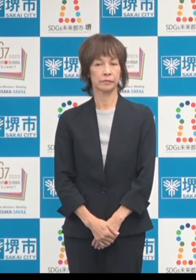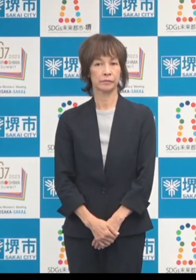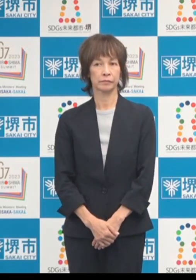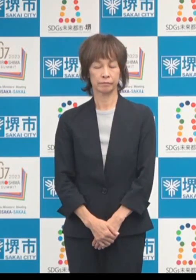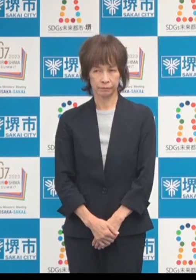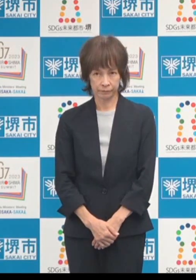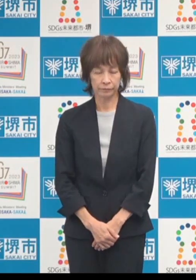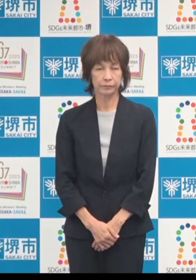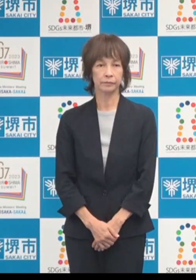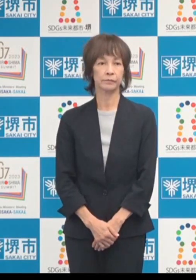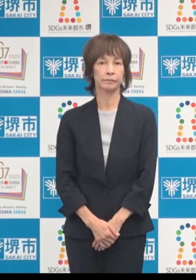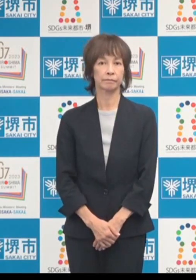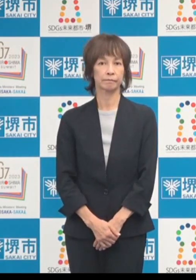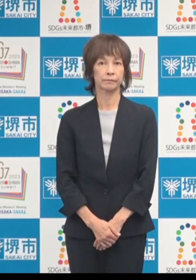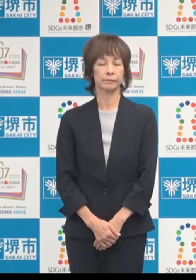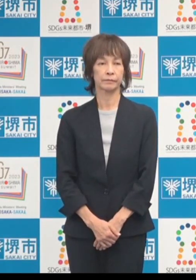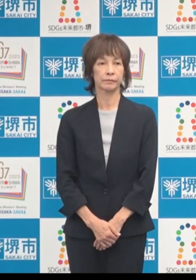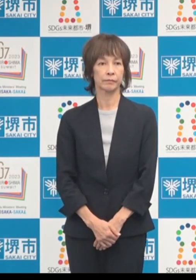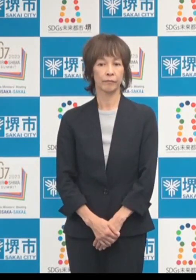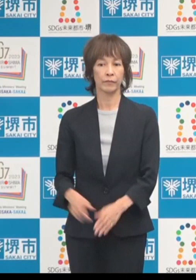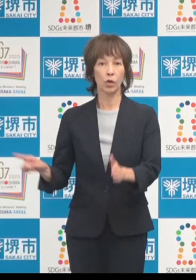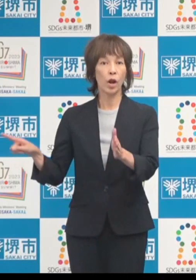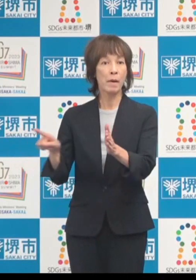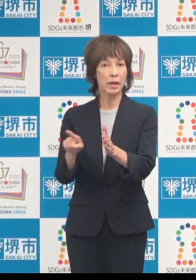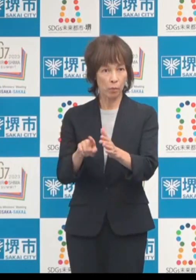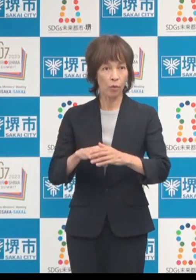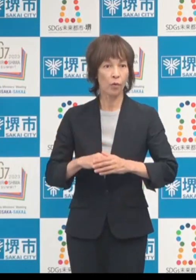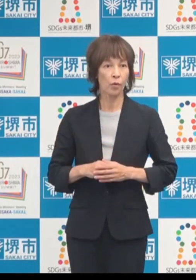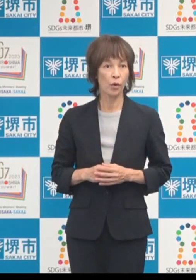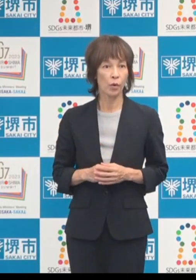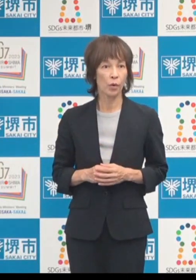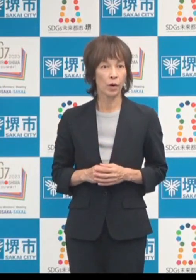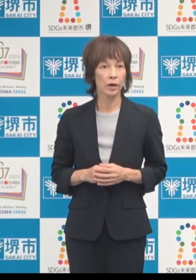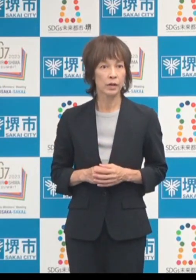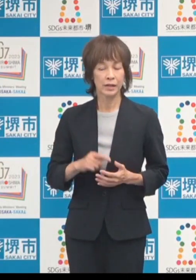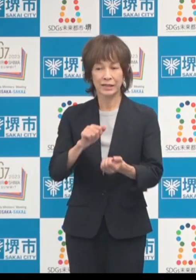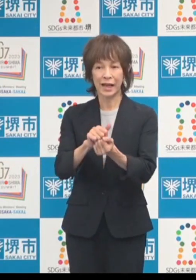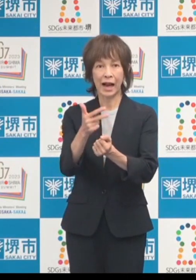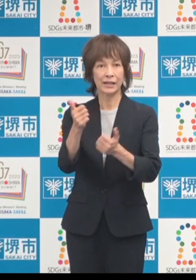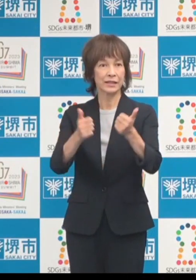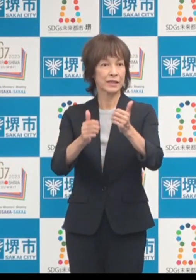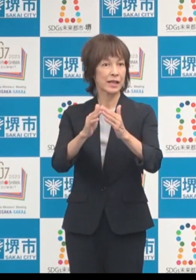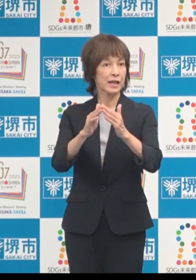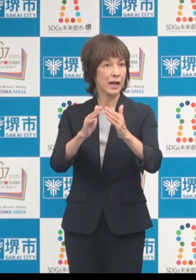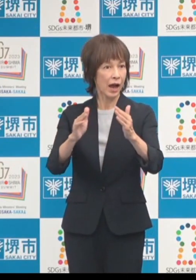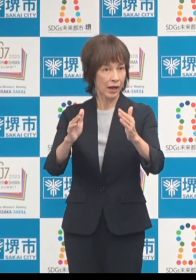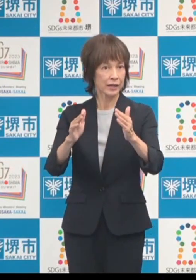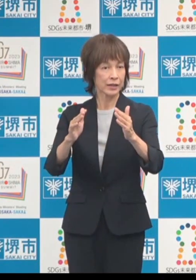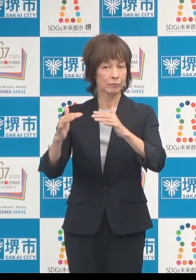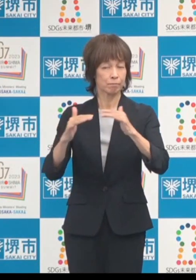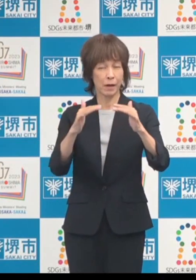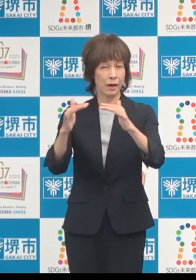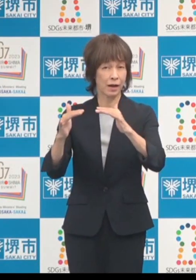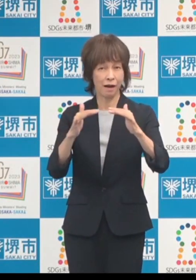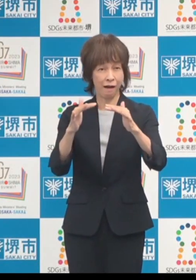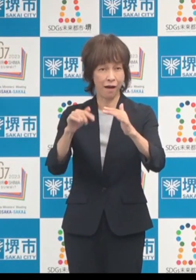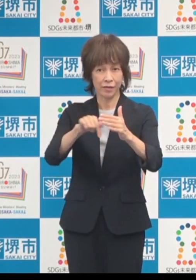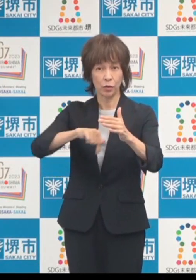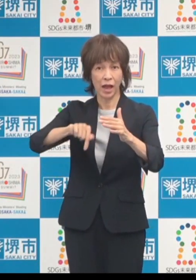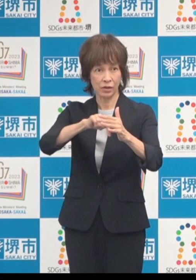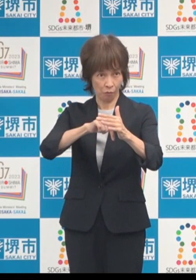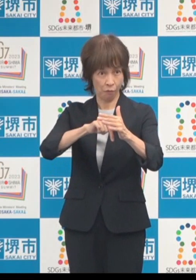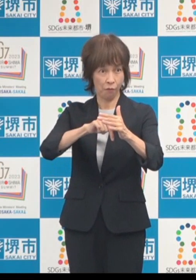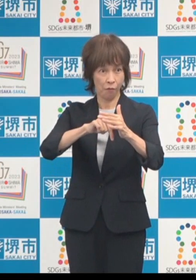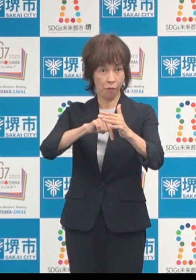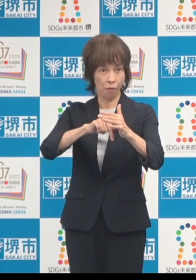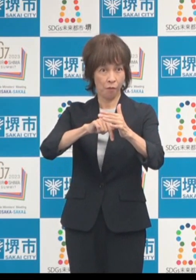そうですね、これまでも堺市議会では何度も議論をされてきた案件だと